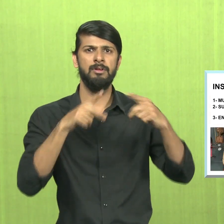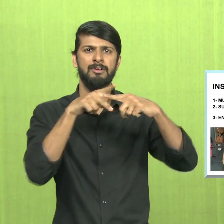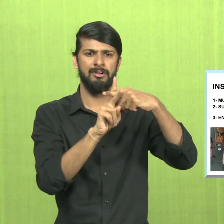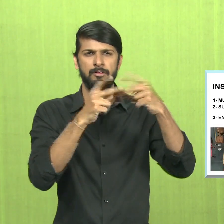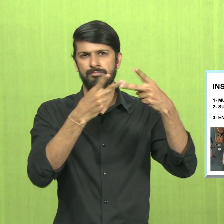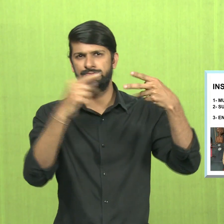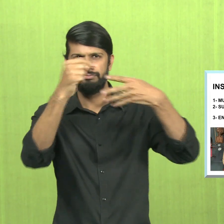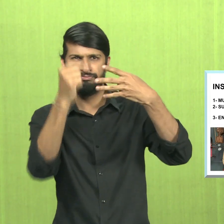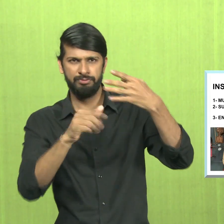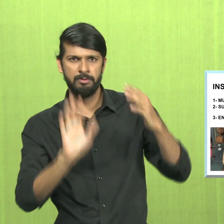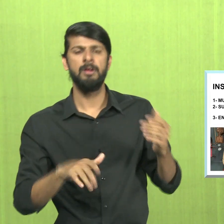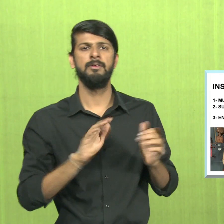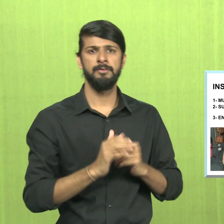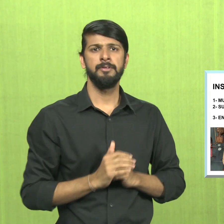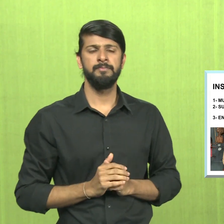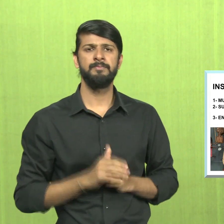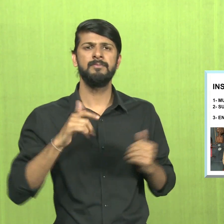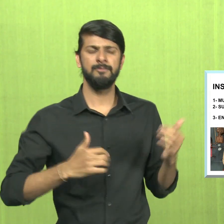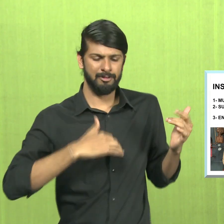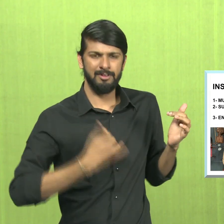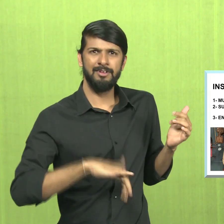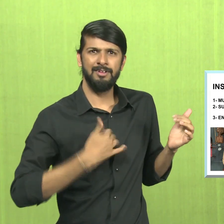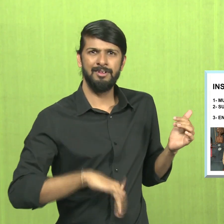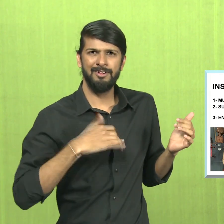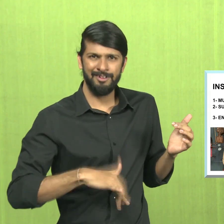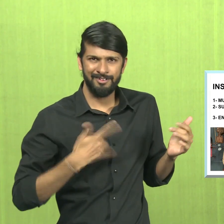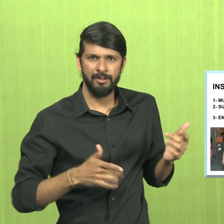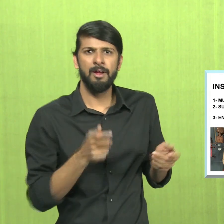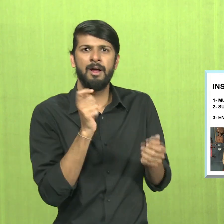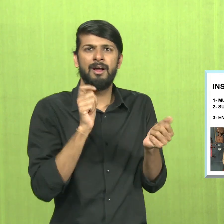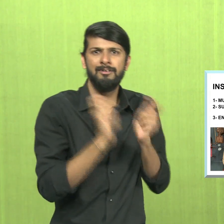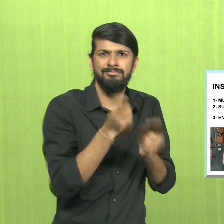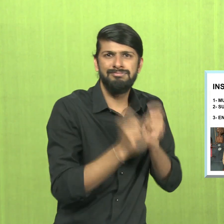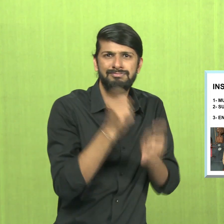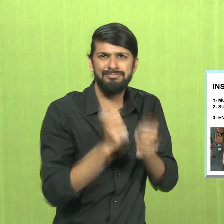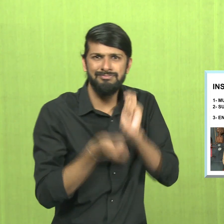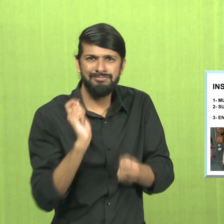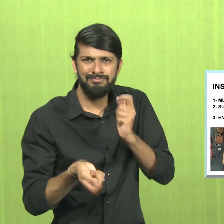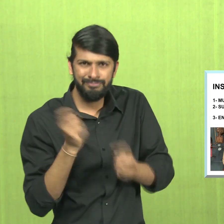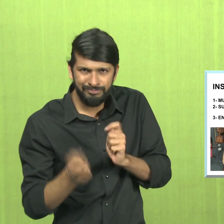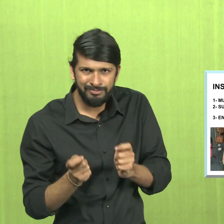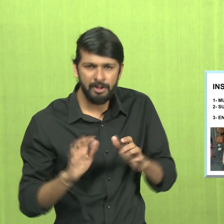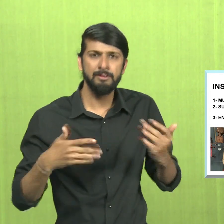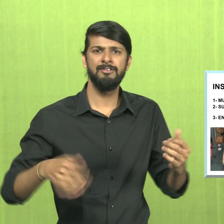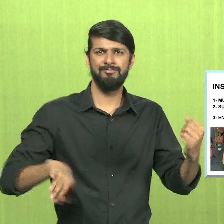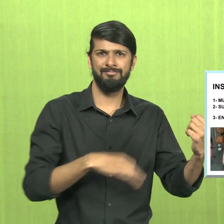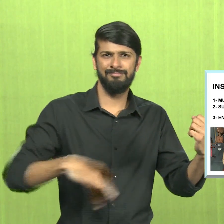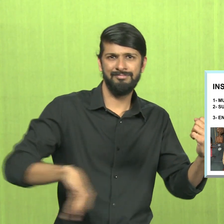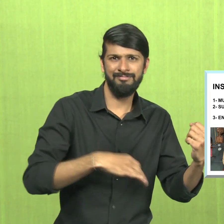थे इंस्ट्रूमेंट है मींस टूल्स ए रिक्शा पुलर विहार म्यूजिकल इंस्ट्रूमेंट्स लाइक प्रोग्राम्स के तार कीबोर्ड